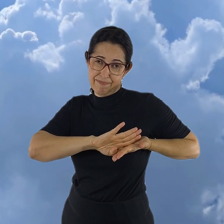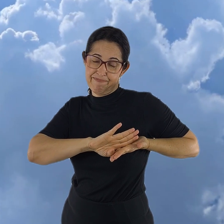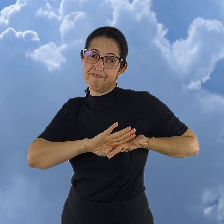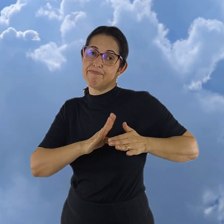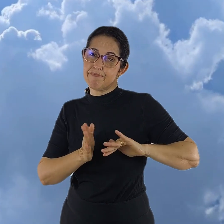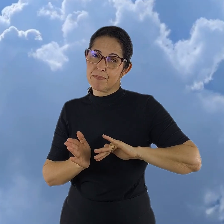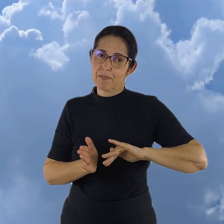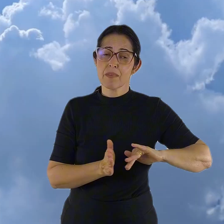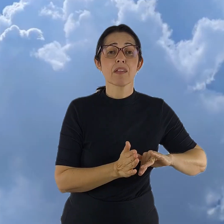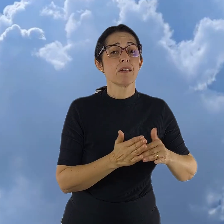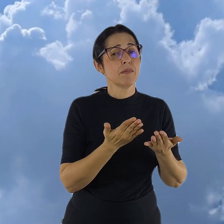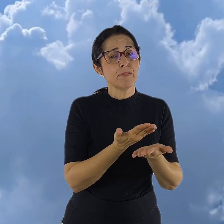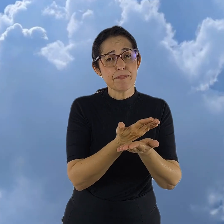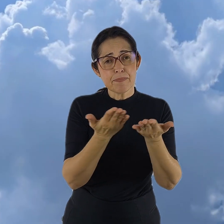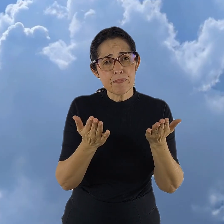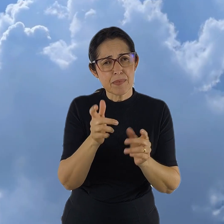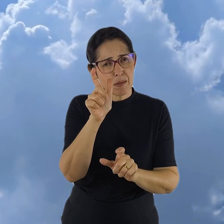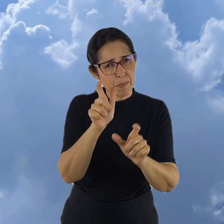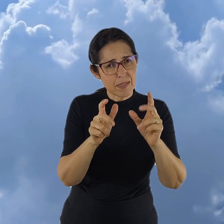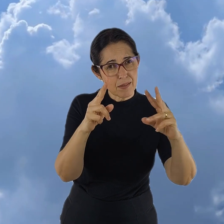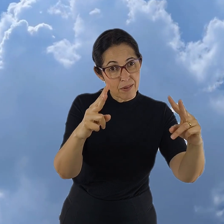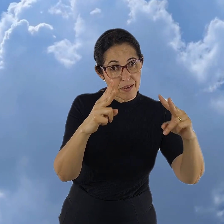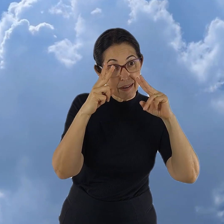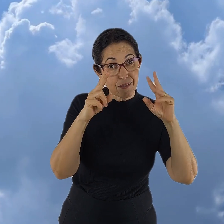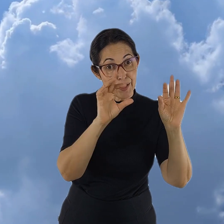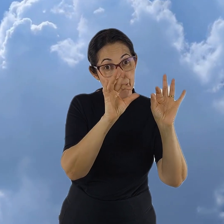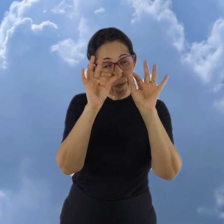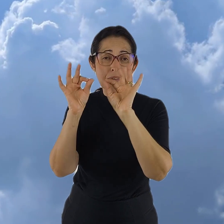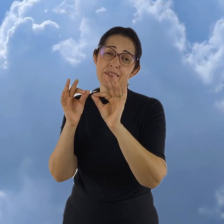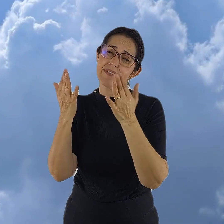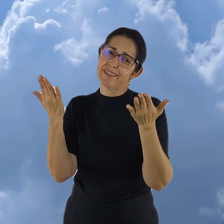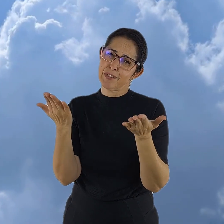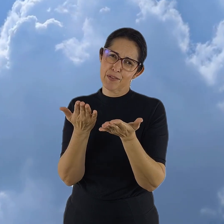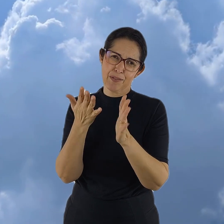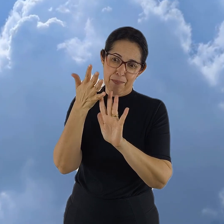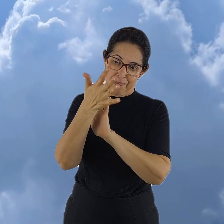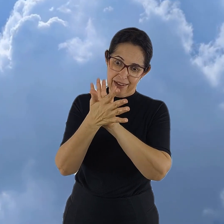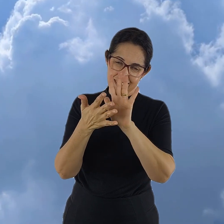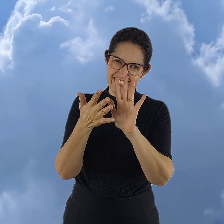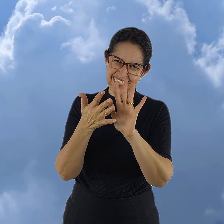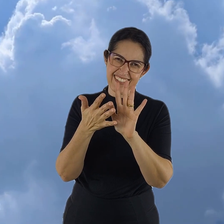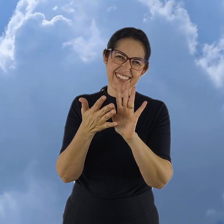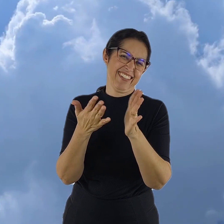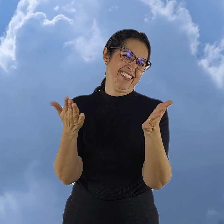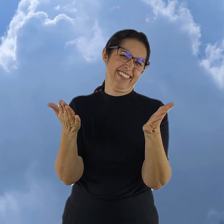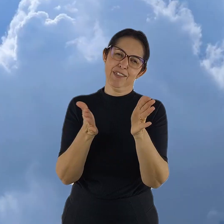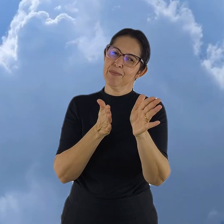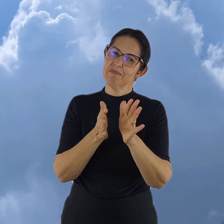que estão aqui, irmãos que estão nos ouvindo, essa palavra hoje veio em tempo oportuno.